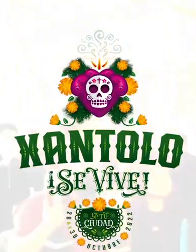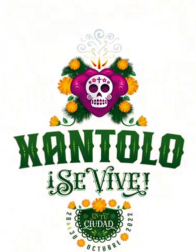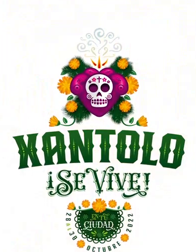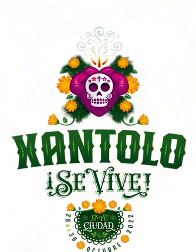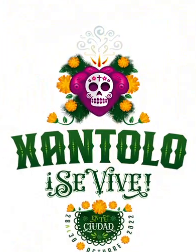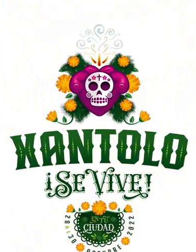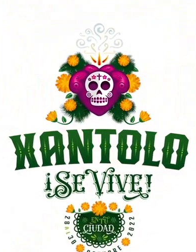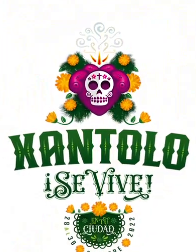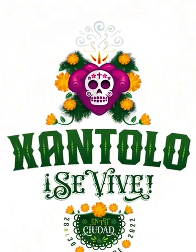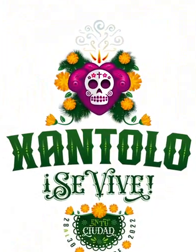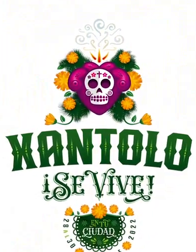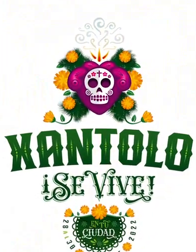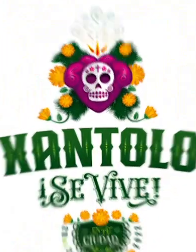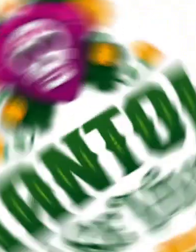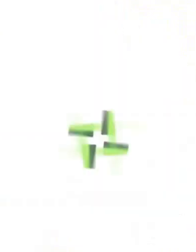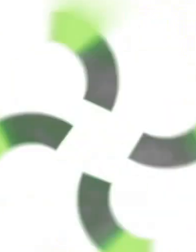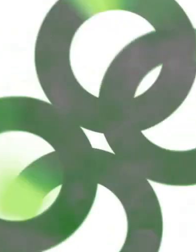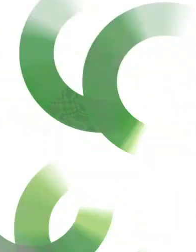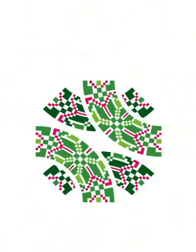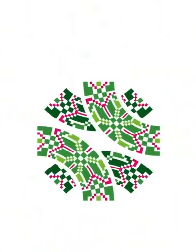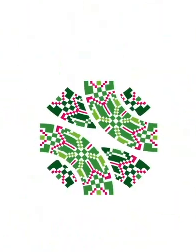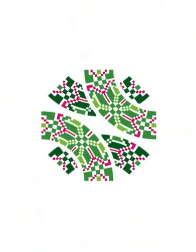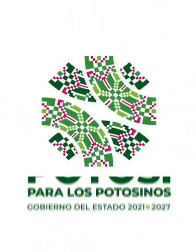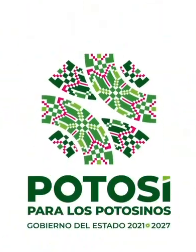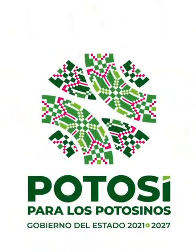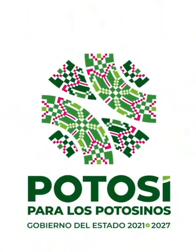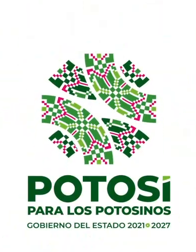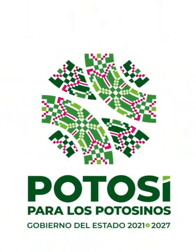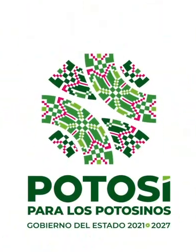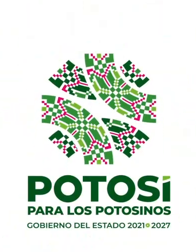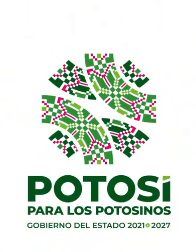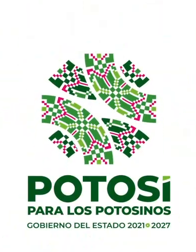Xantolo en tu ciudad. Potosí, para las y los potosinos. Gobierno del Estado.